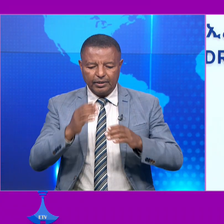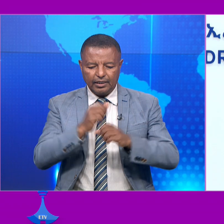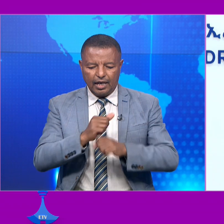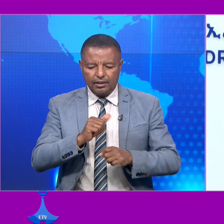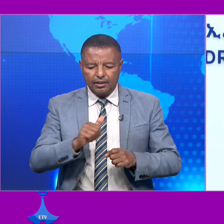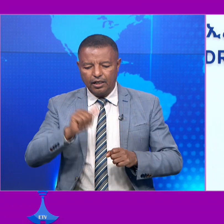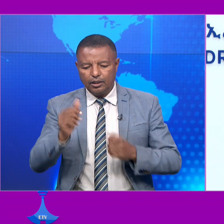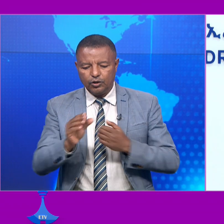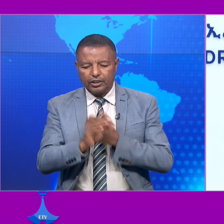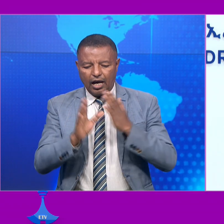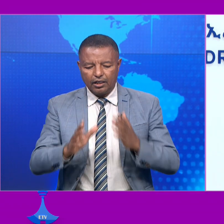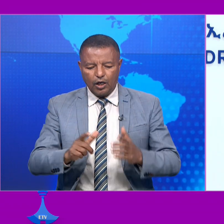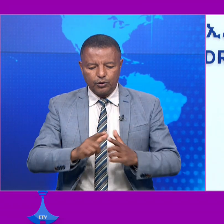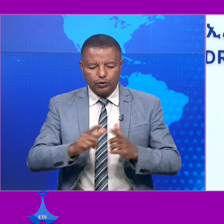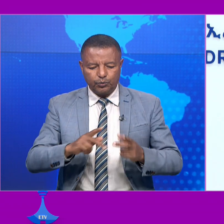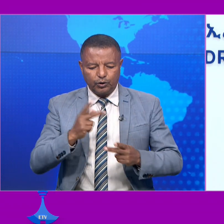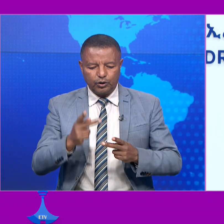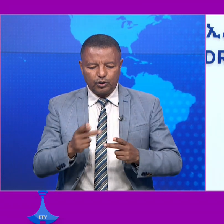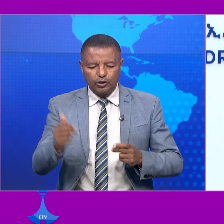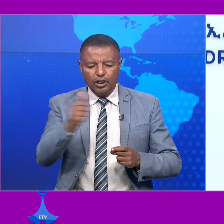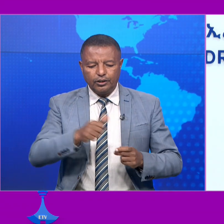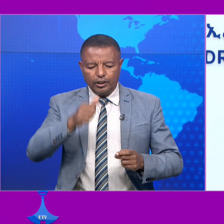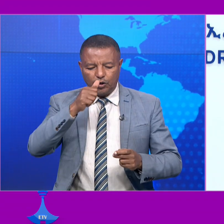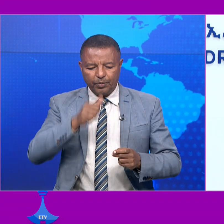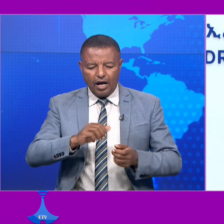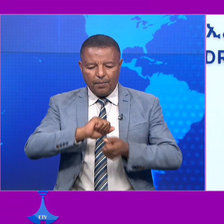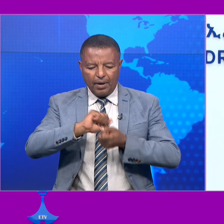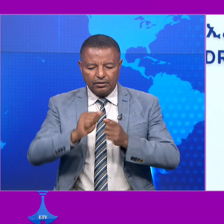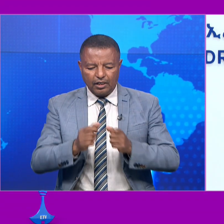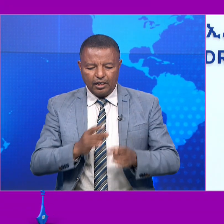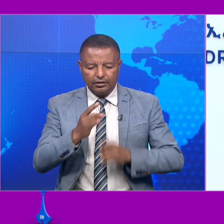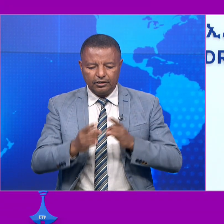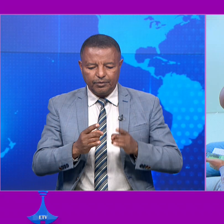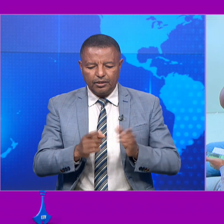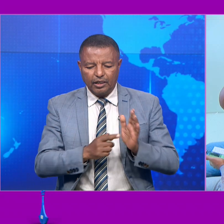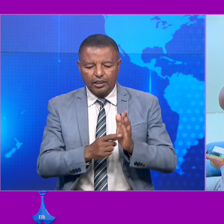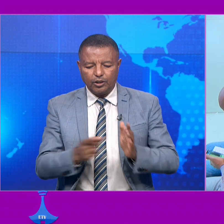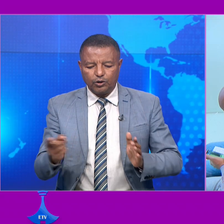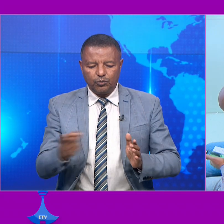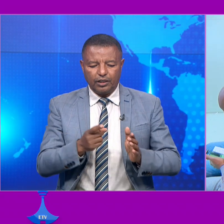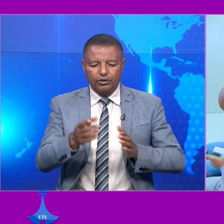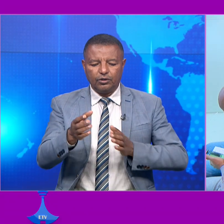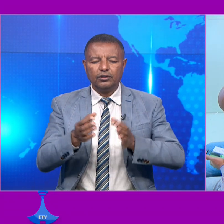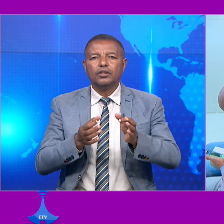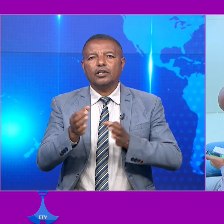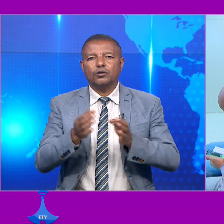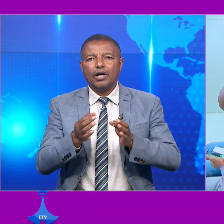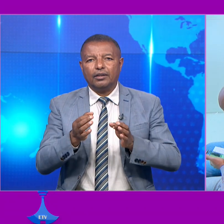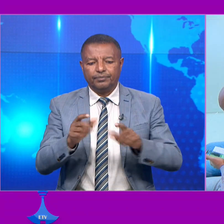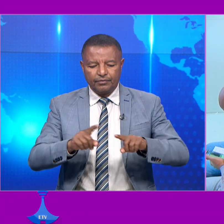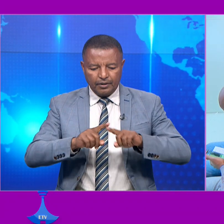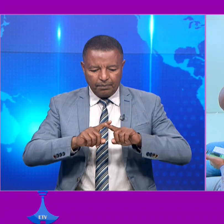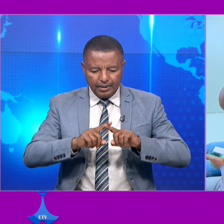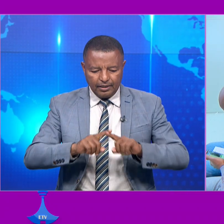ግድብ መጠናቀቅና ሌሎች አገራዊ ግዙፍ ፕሮጀክቶች የኢትዮጵያ ማንሰራራት ዘመን ማሳያዎች መሆናቸውን